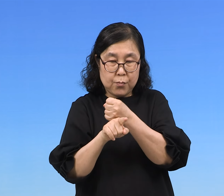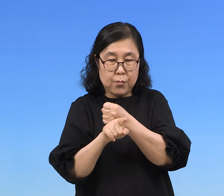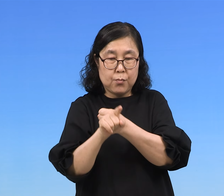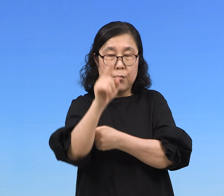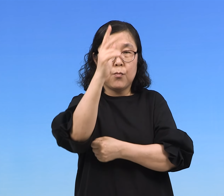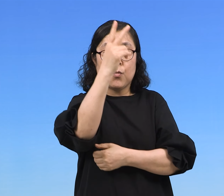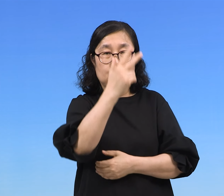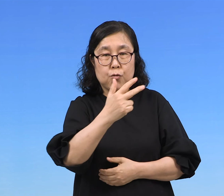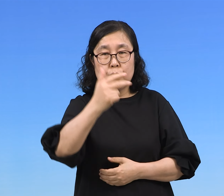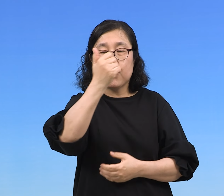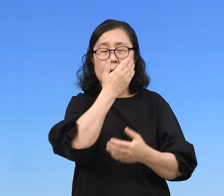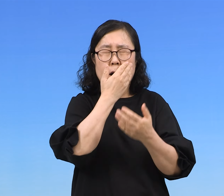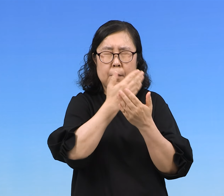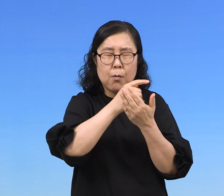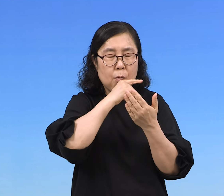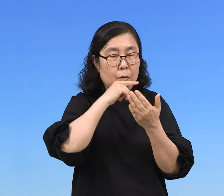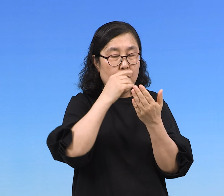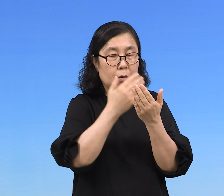사랑하는 주가